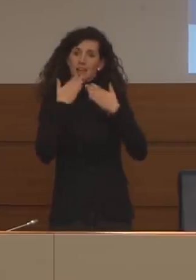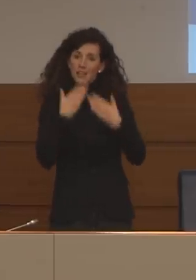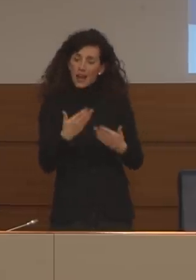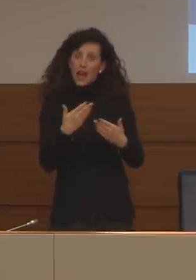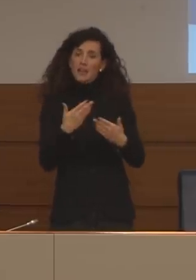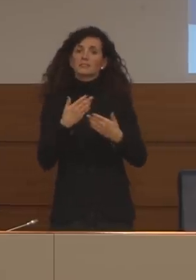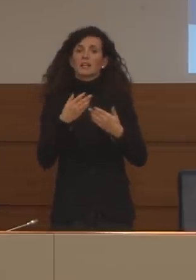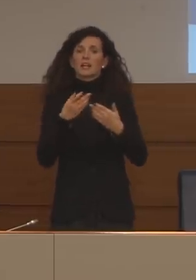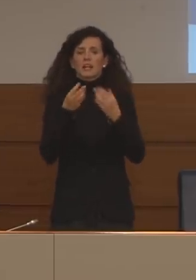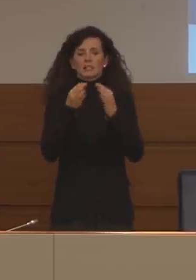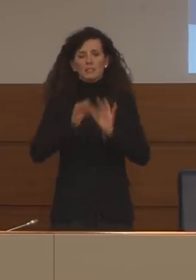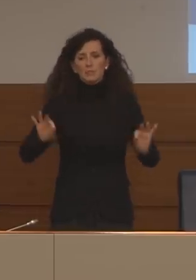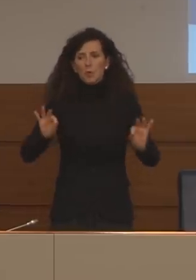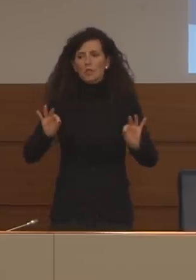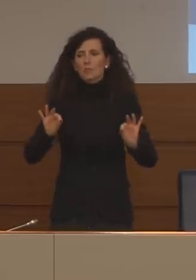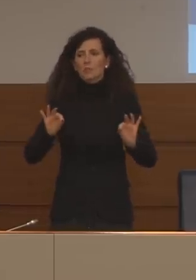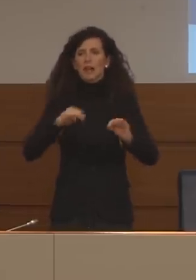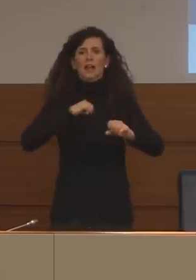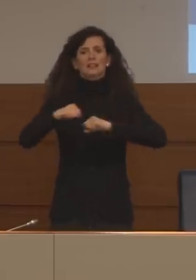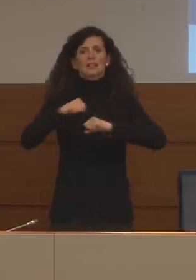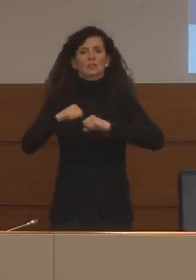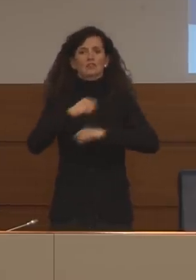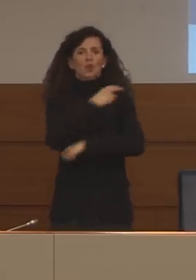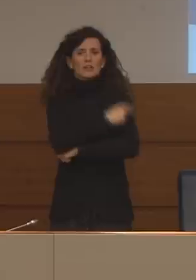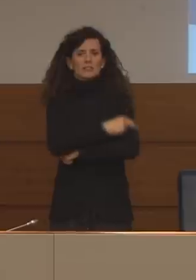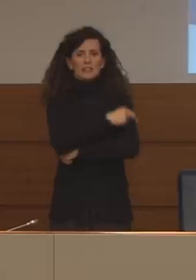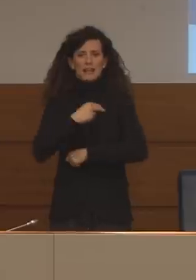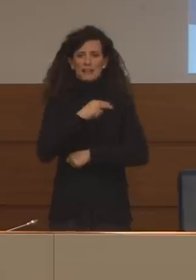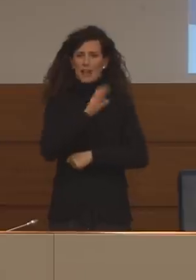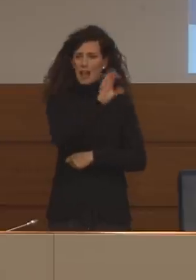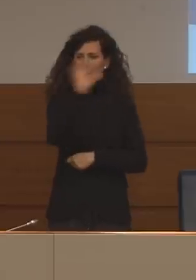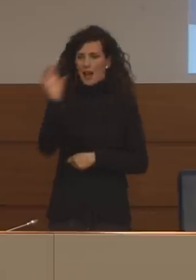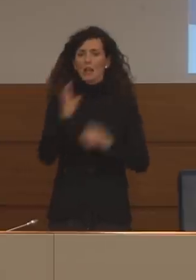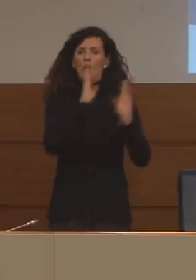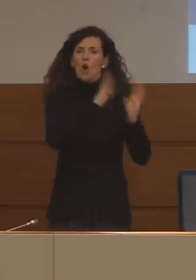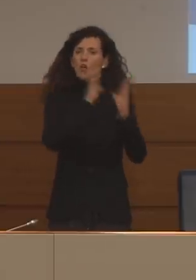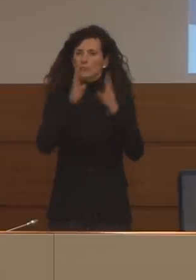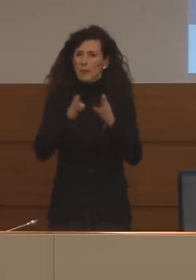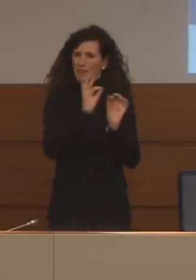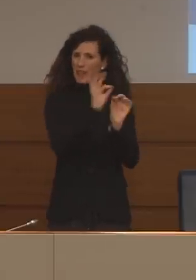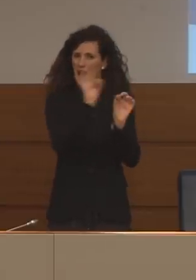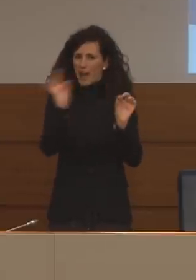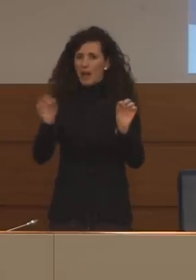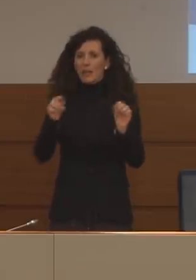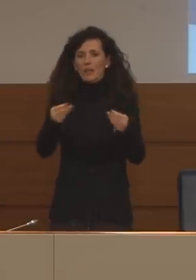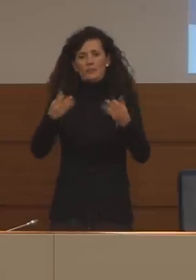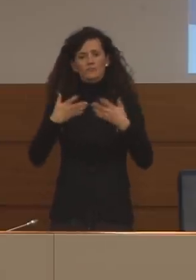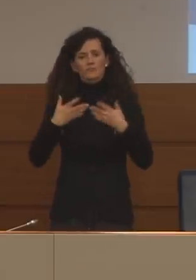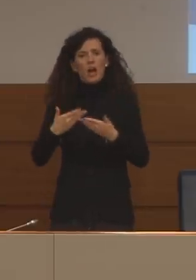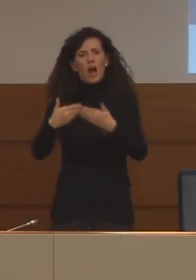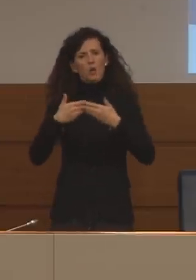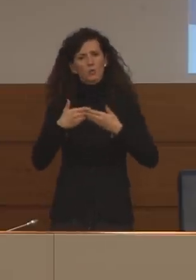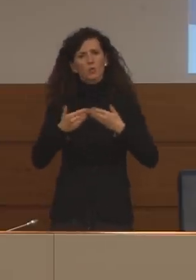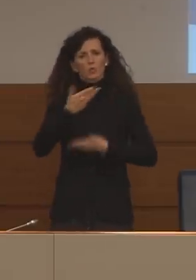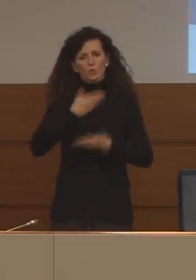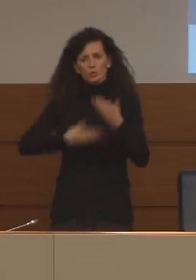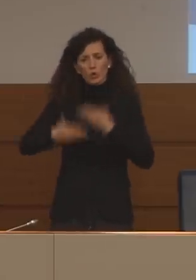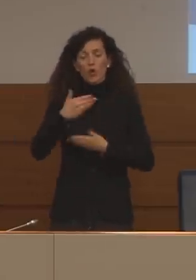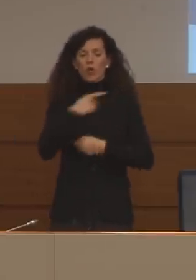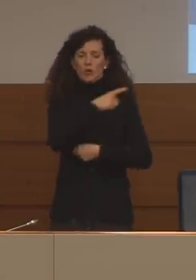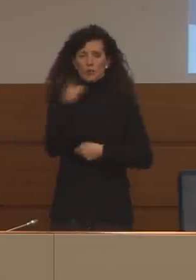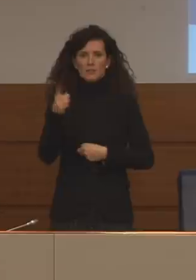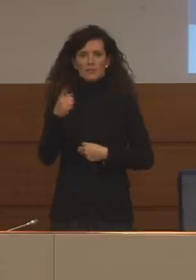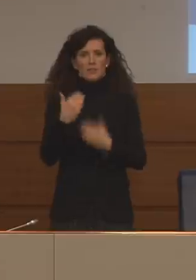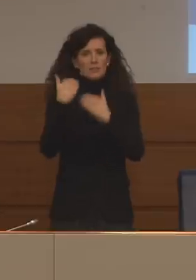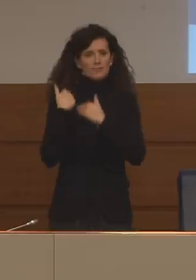delle nostre direzioni sanitarie degli ospedali interessati che ci stanno nonostante il carico di lavoro che hanno